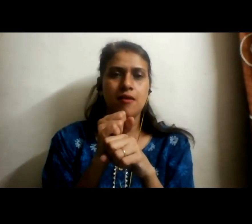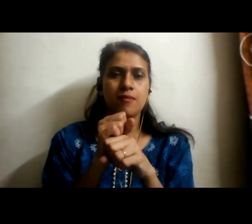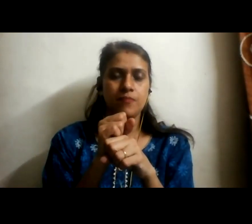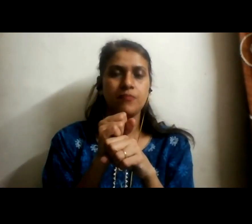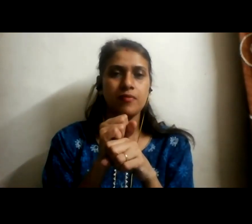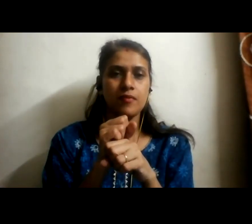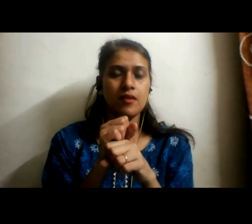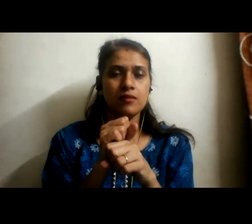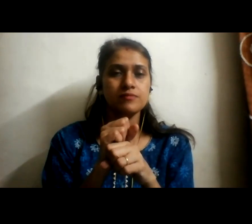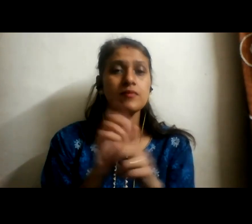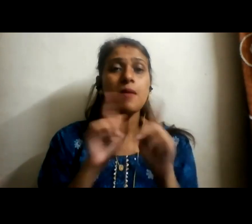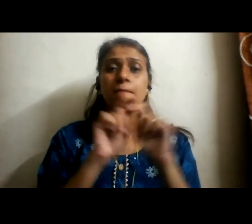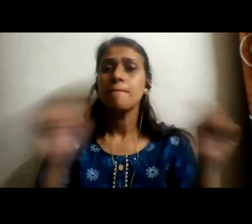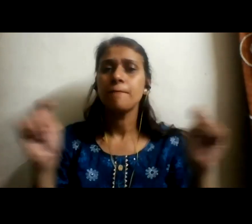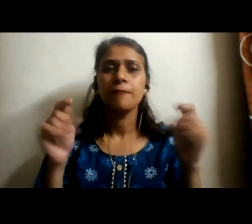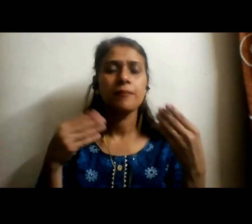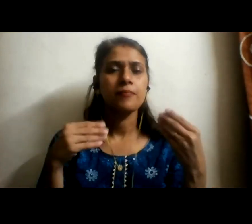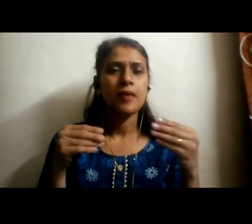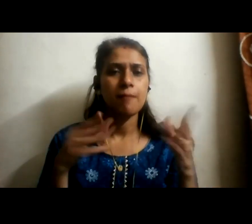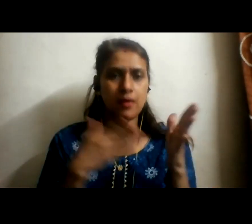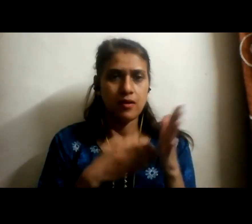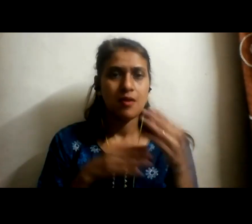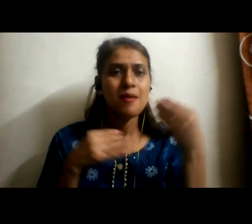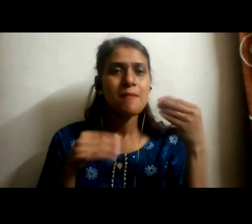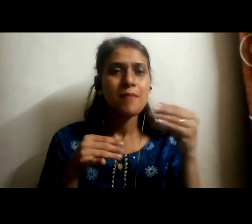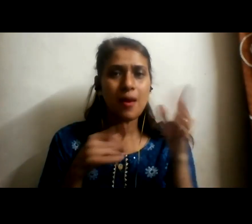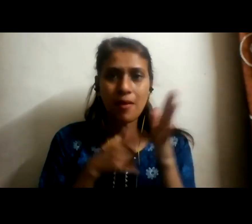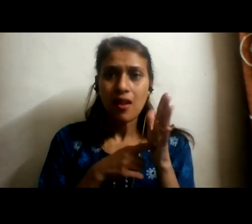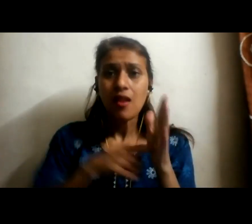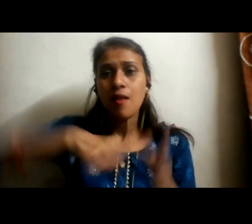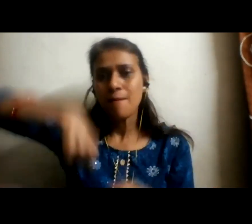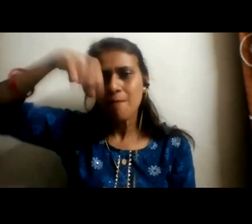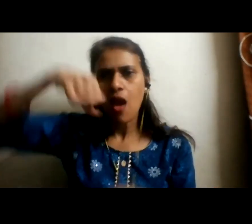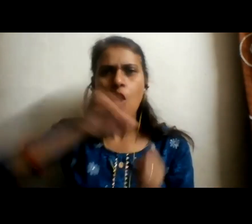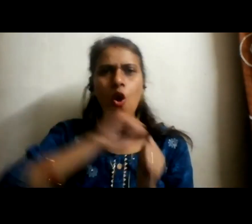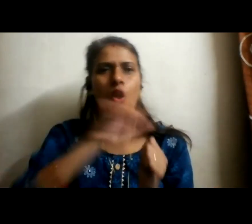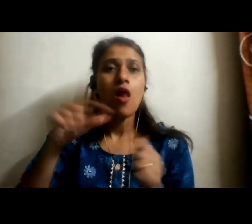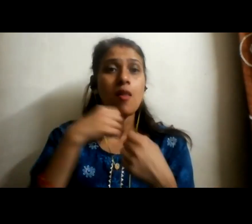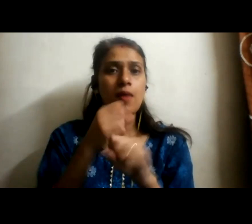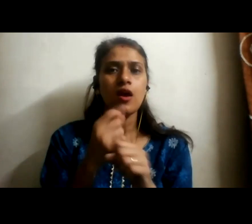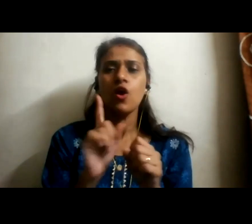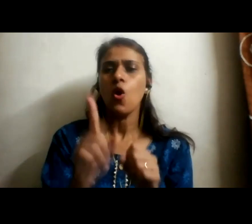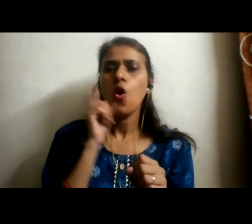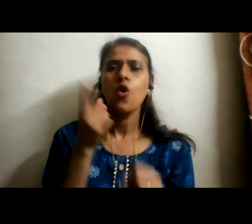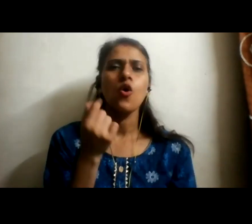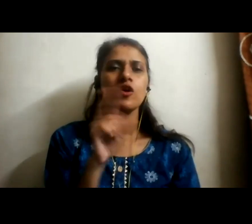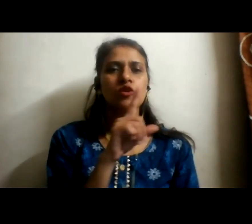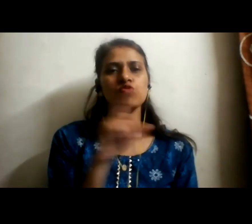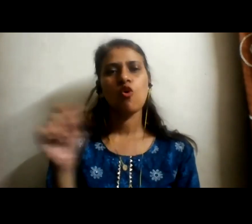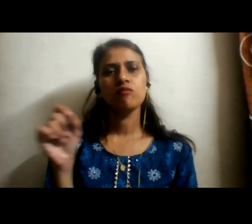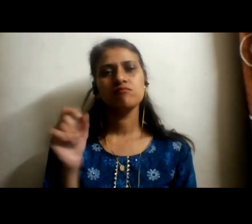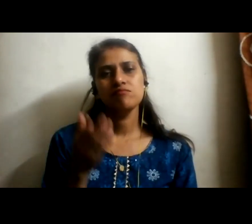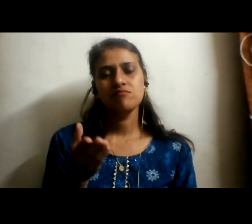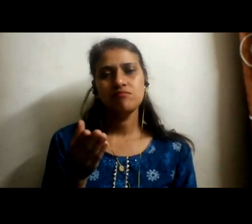पूरे डिसेबिलिटी सेक्टर में हर कोई पेपर बैग बनाता है, लेकिन एक एक पेपर बैग 100 रुपए का, 100 रुपए